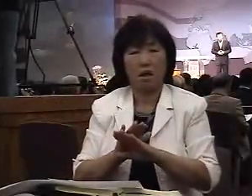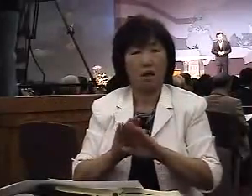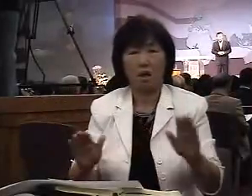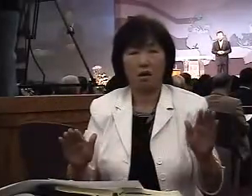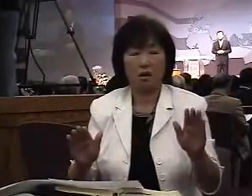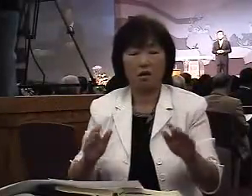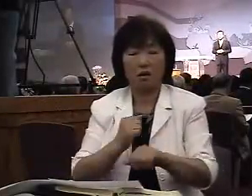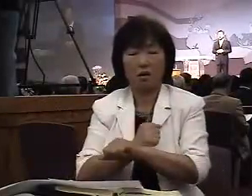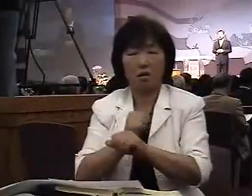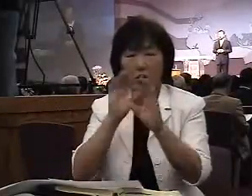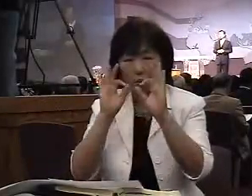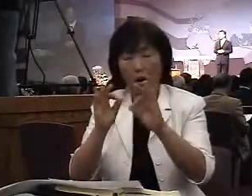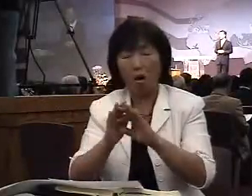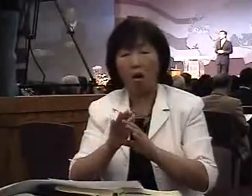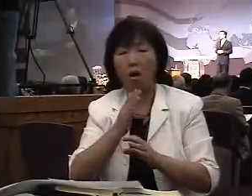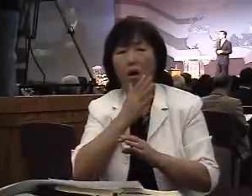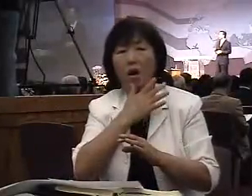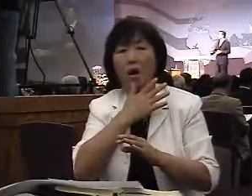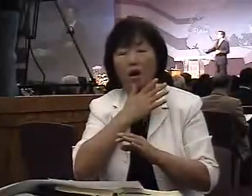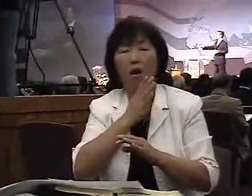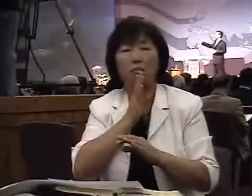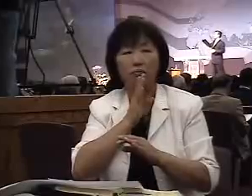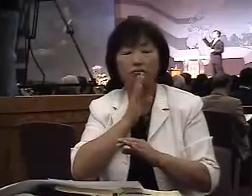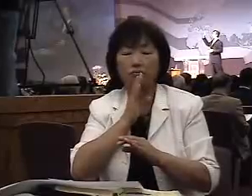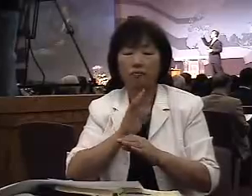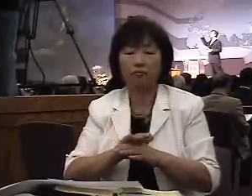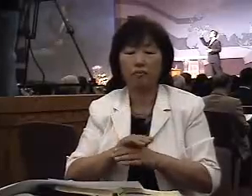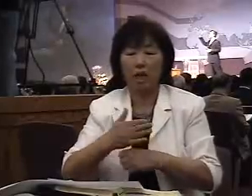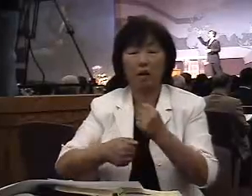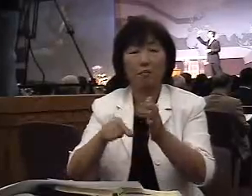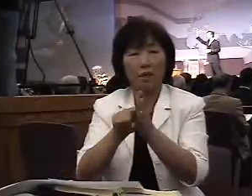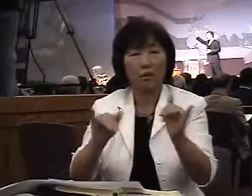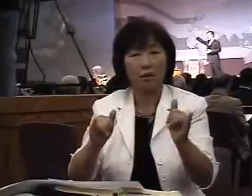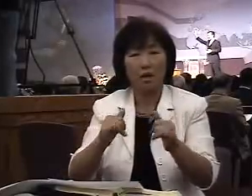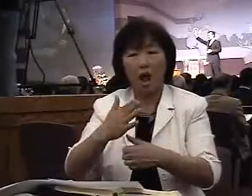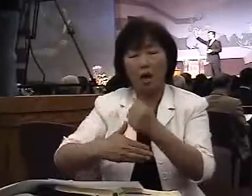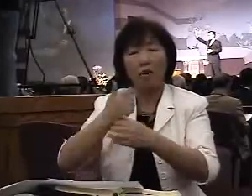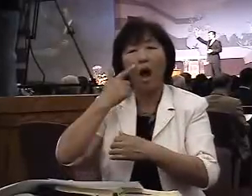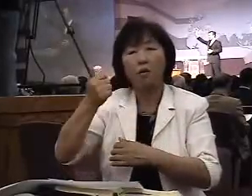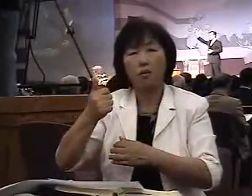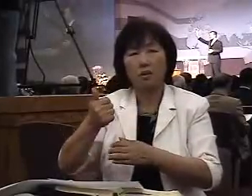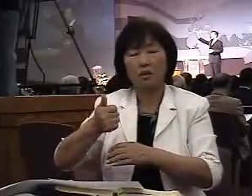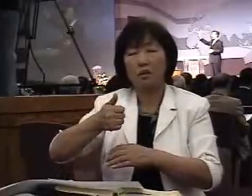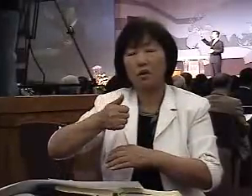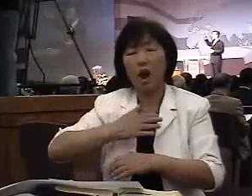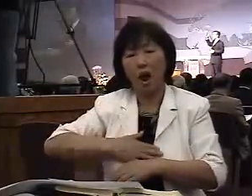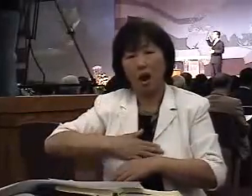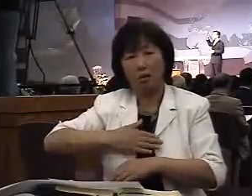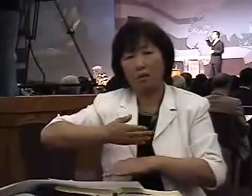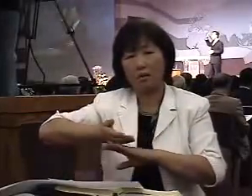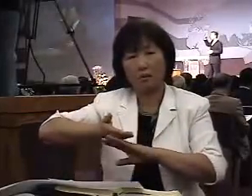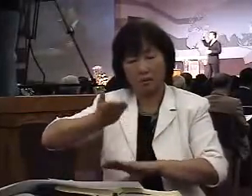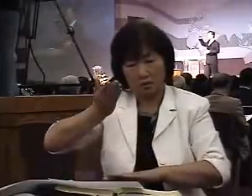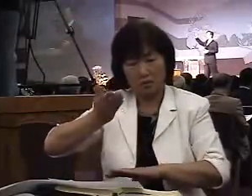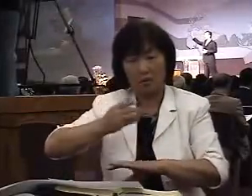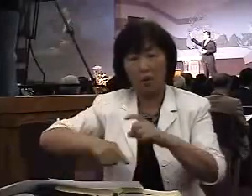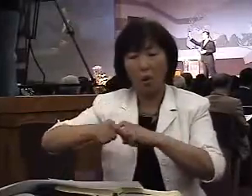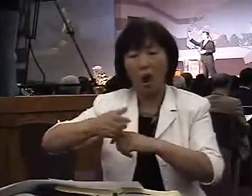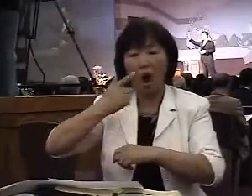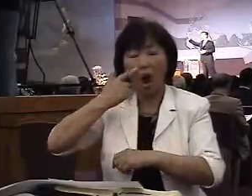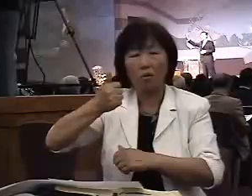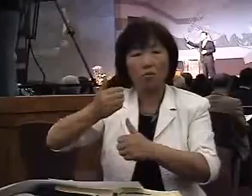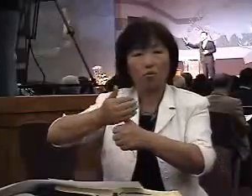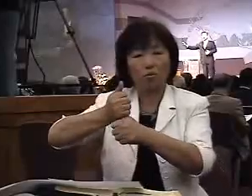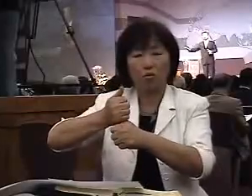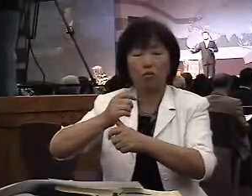보고 그렇구나. 하나님의 백성들은 하나님을 아버지로 아는 이상 그 아버지를 더욱더